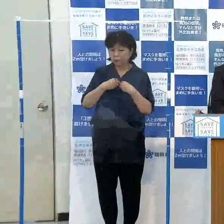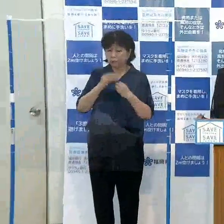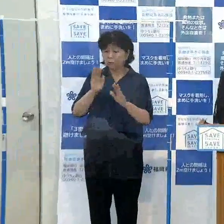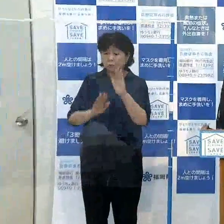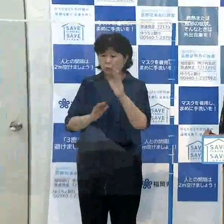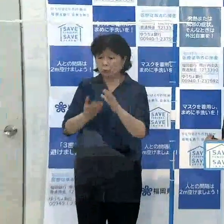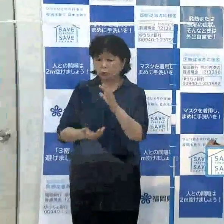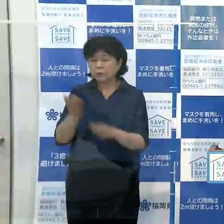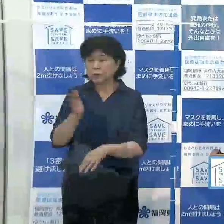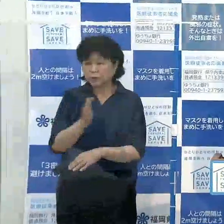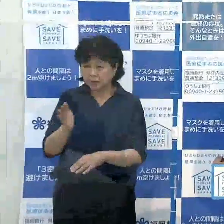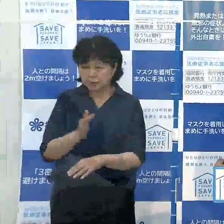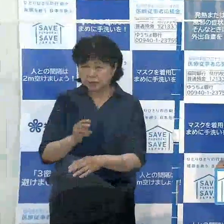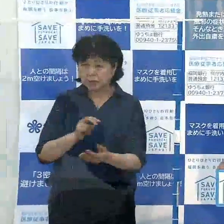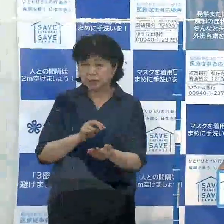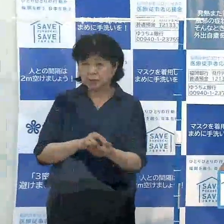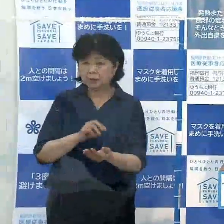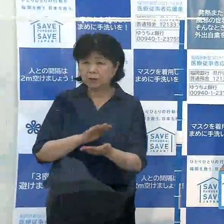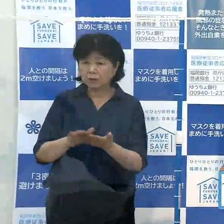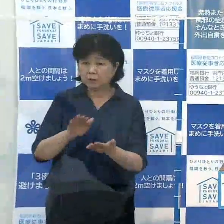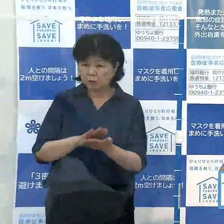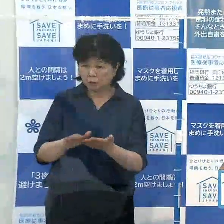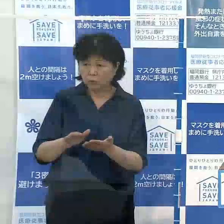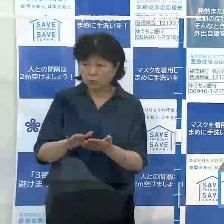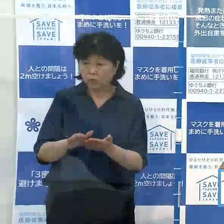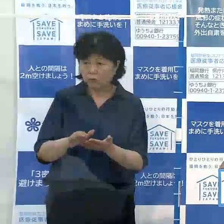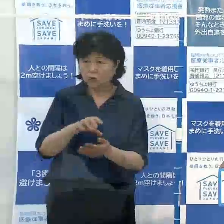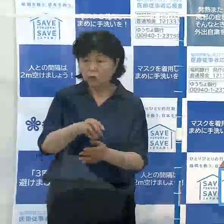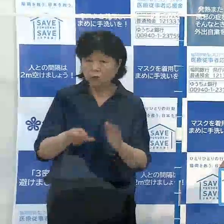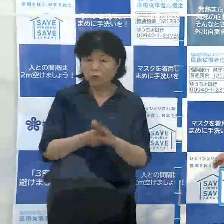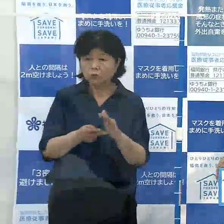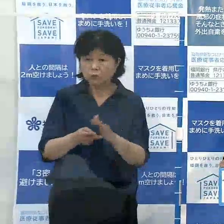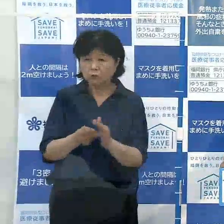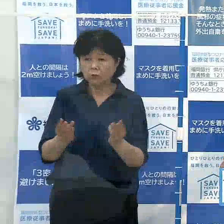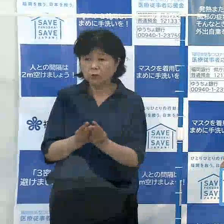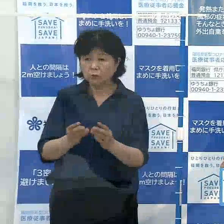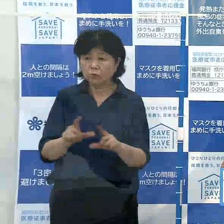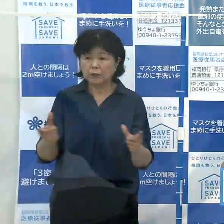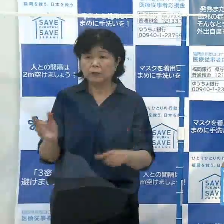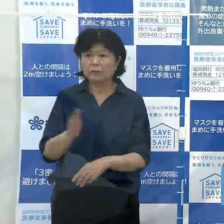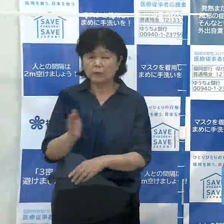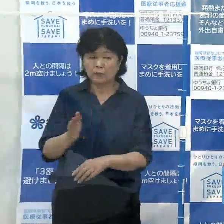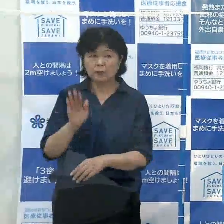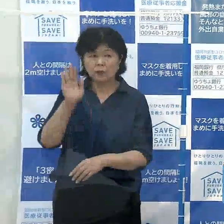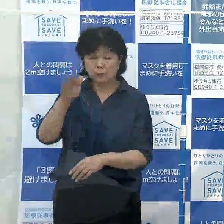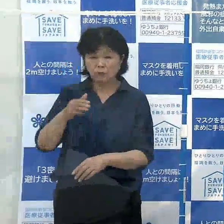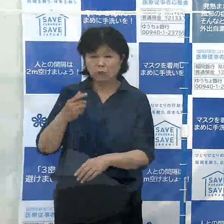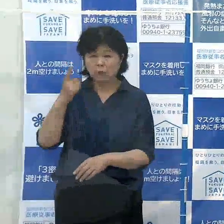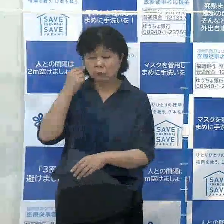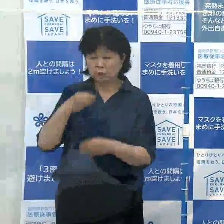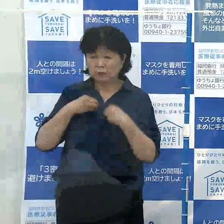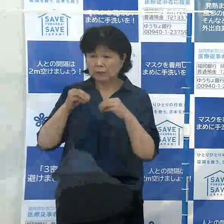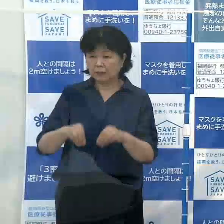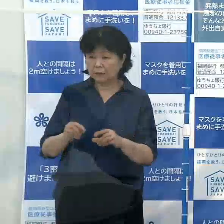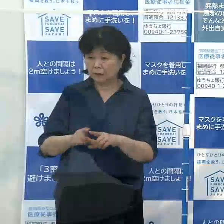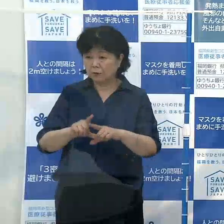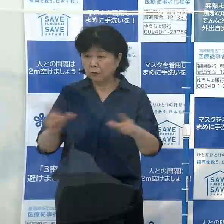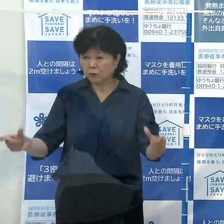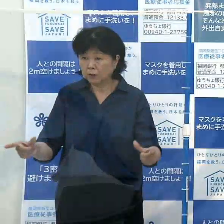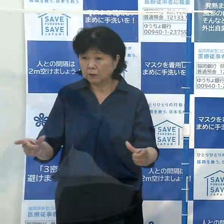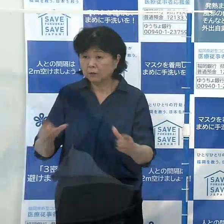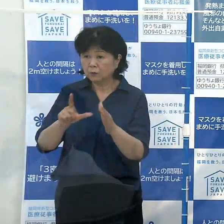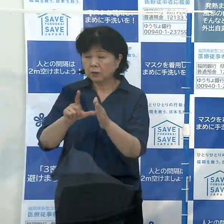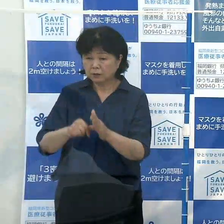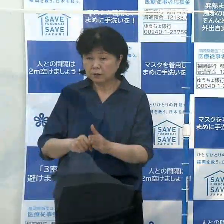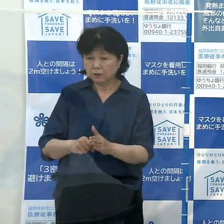が逼迫している状況ではないかなということ、 ないそれが一番大きいと思います。大きいと。 そうすると今後は感染が非常に広がるとですね、まあ、例えば無症状